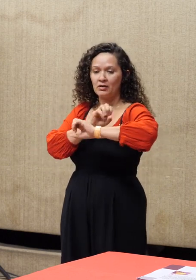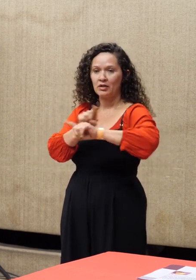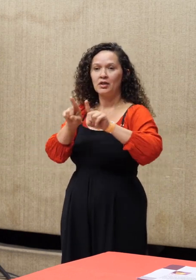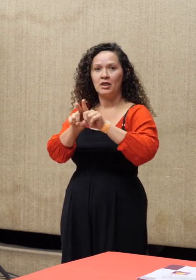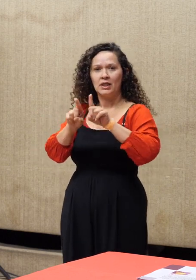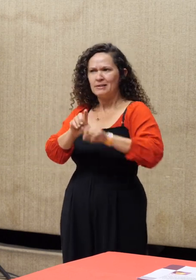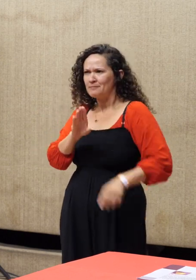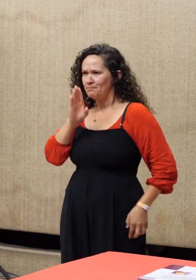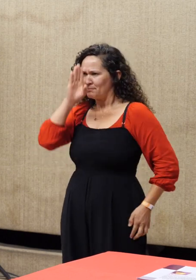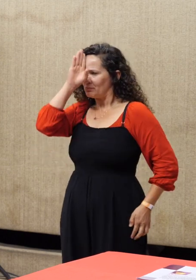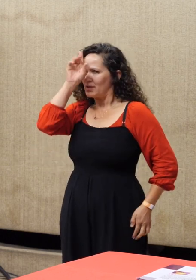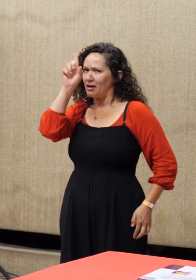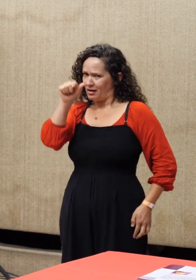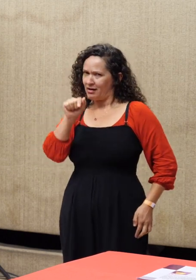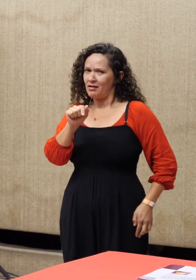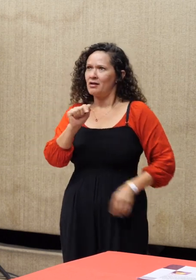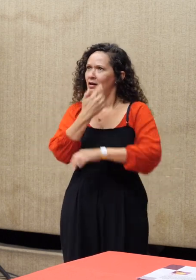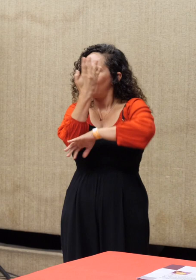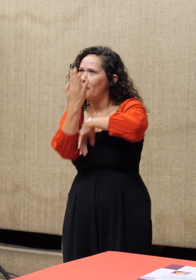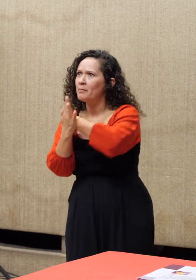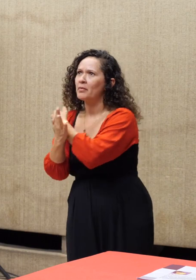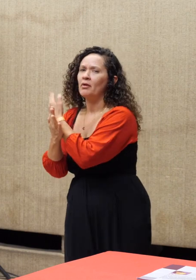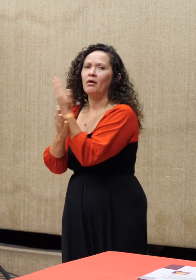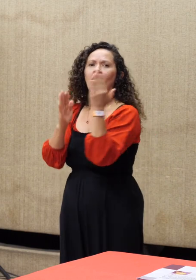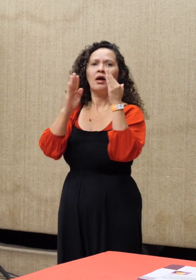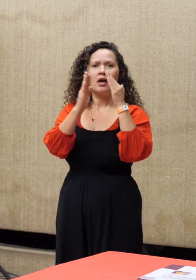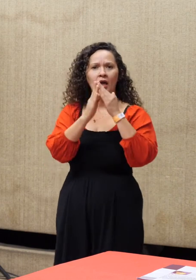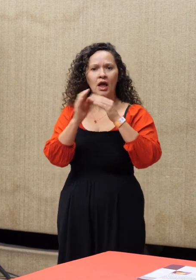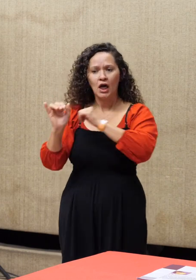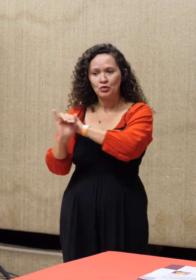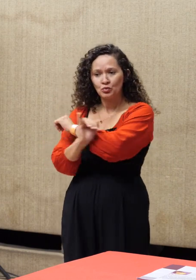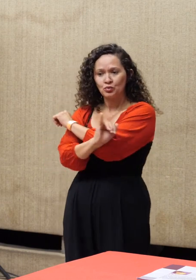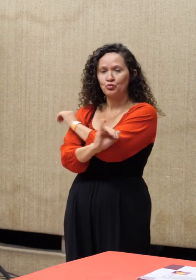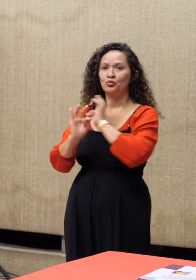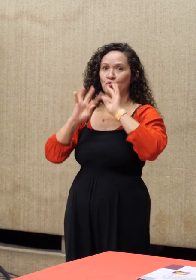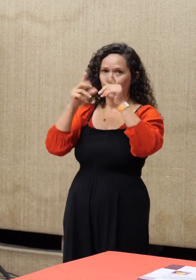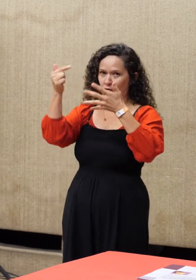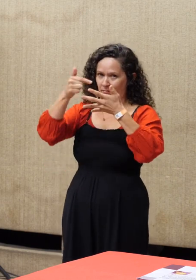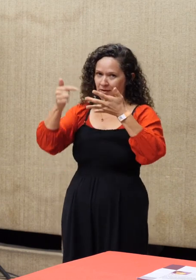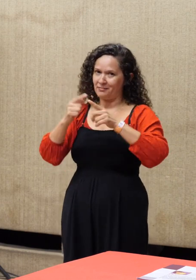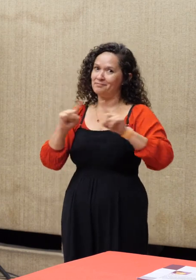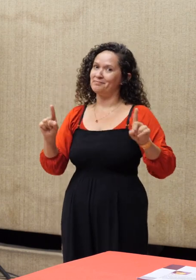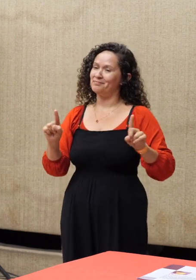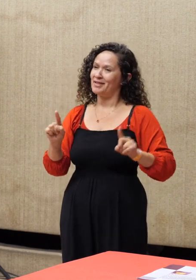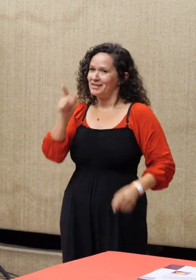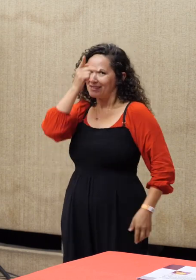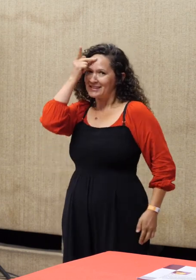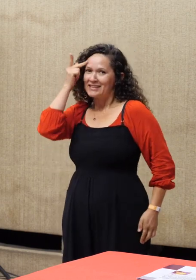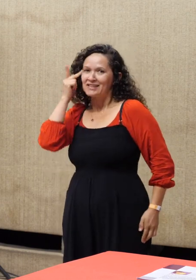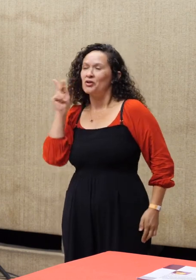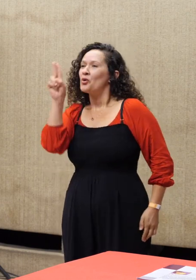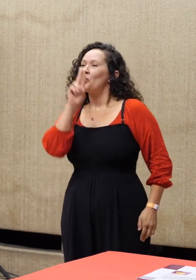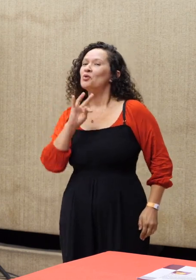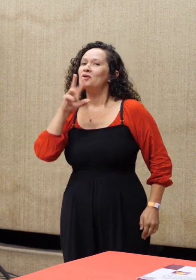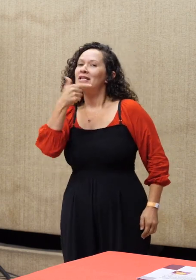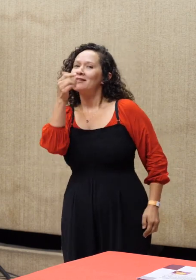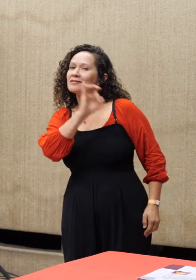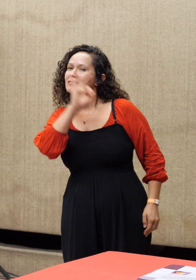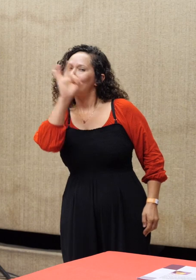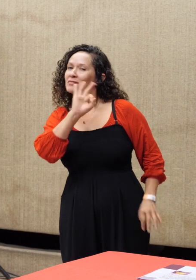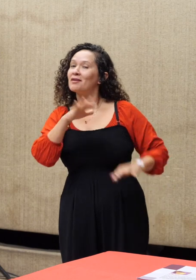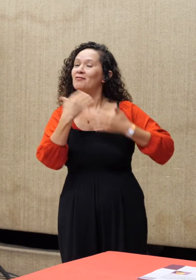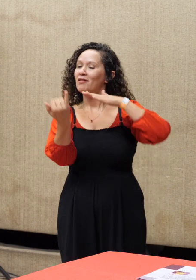é essencial, meio ambiente, moradia, infraestrutura, tudo. Mas quem atinge 100% da